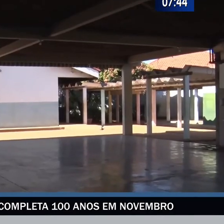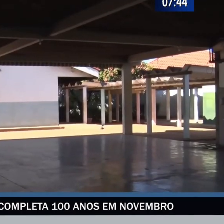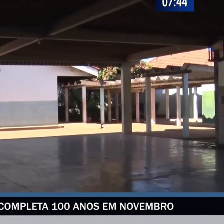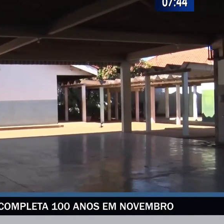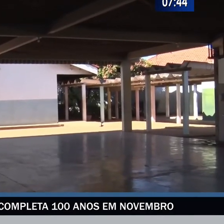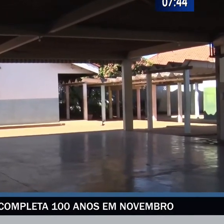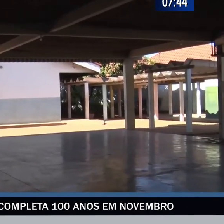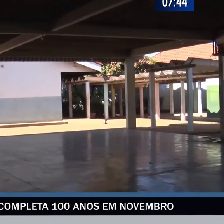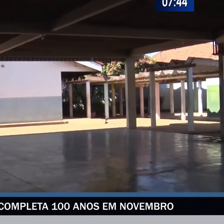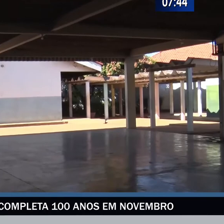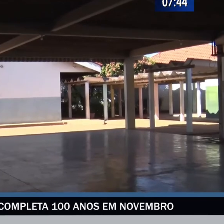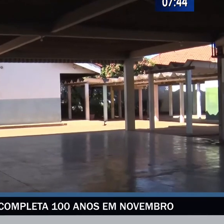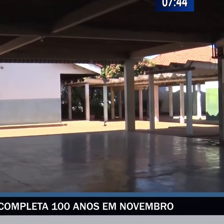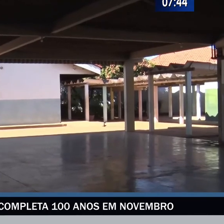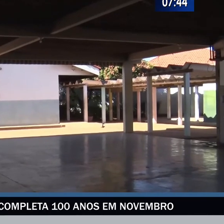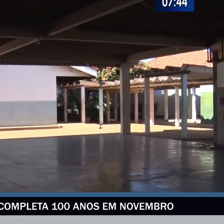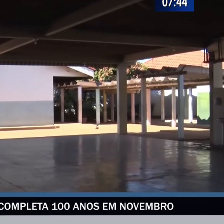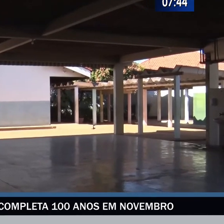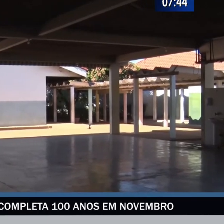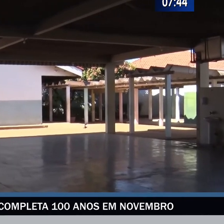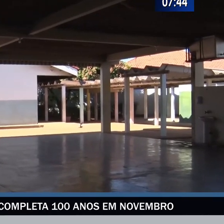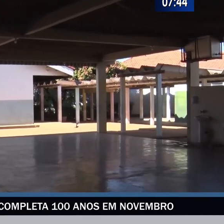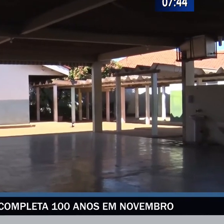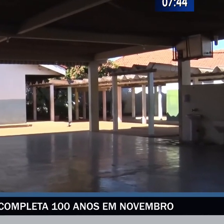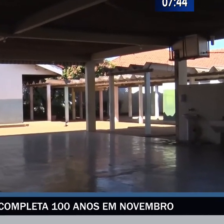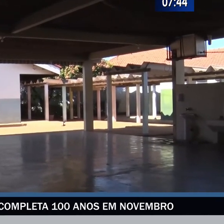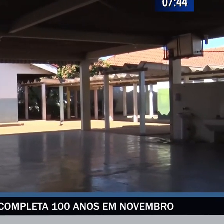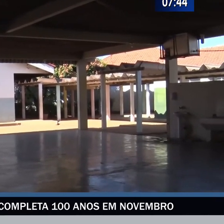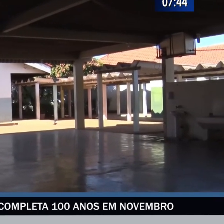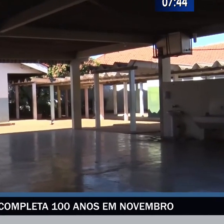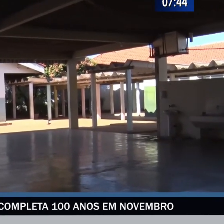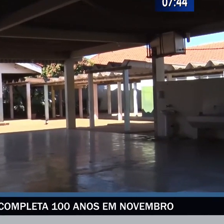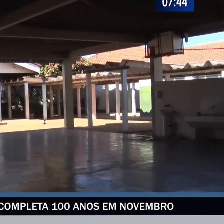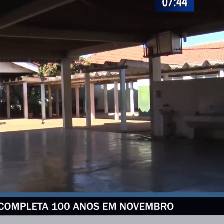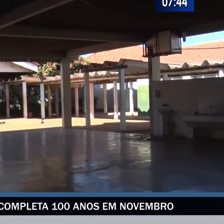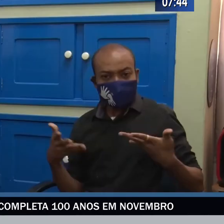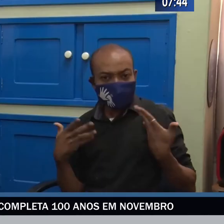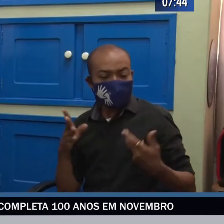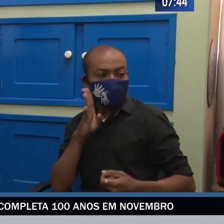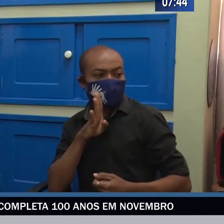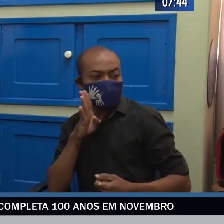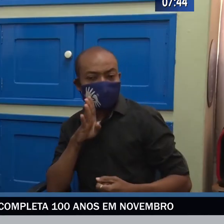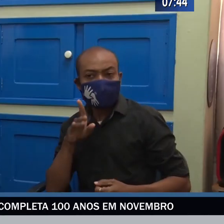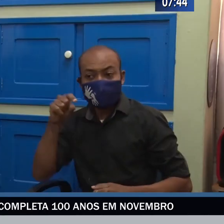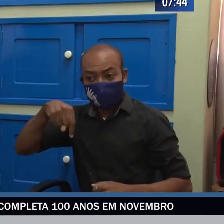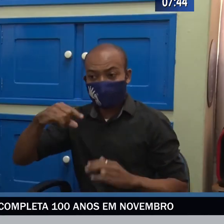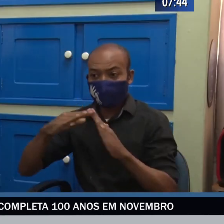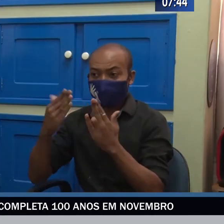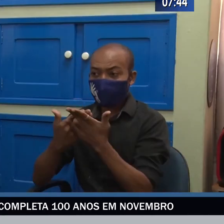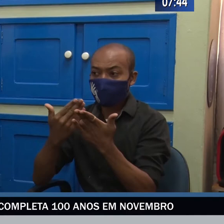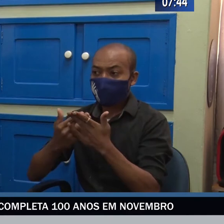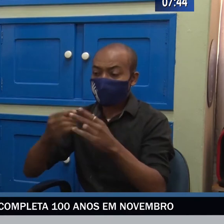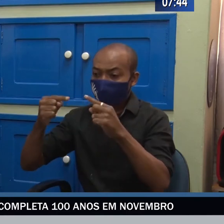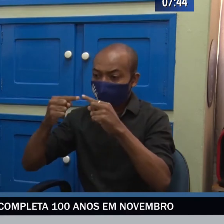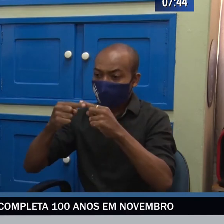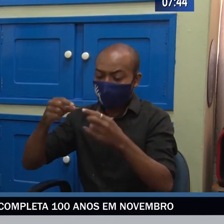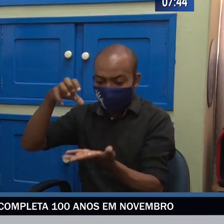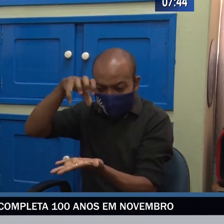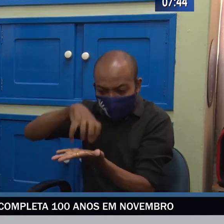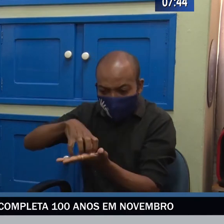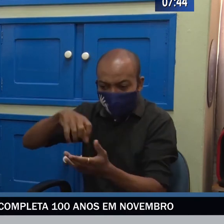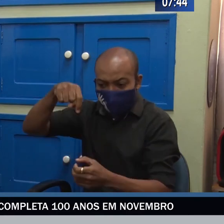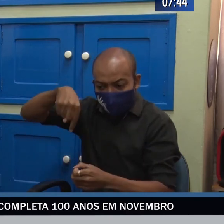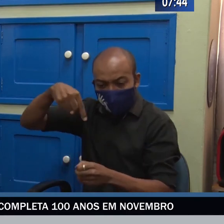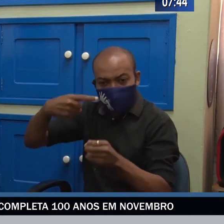andando pela Avenida Antônio Trajano, se encontrando aqui, aos arredores da escola. Então, a escola está inserida na cidade e ela